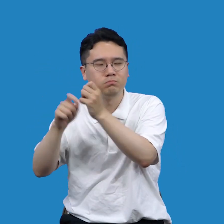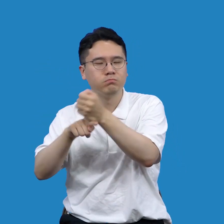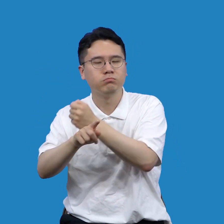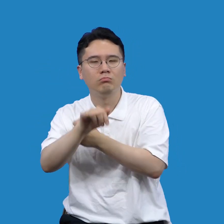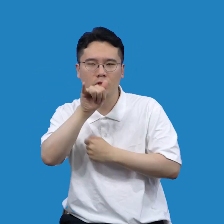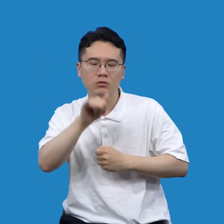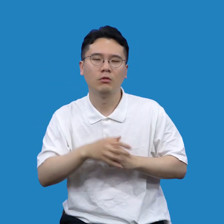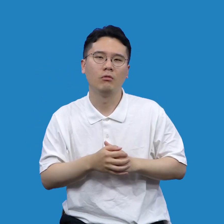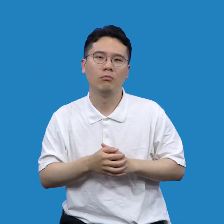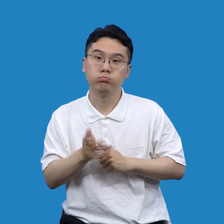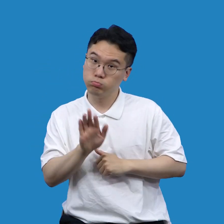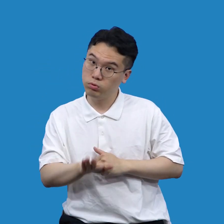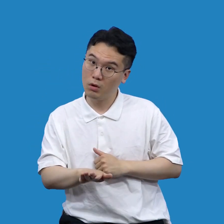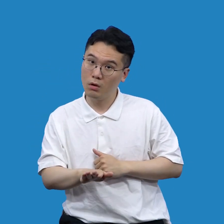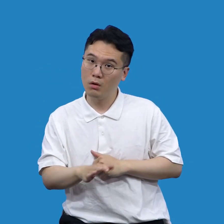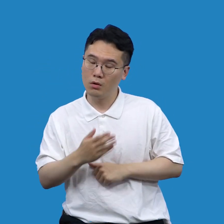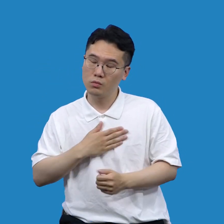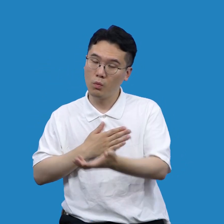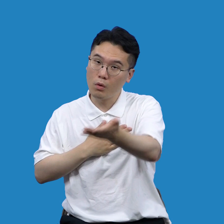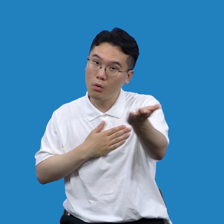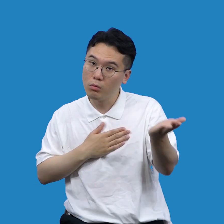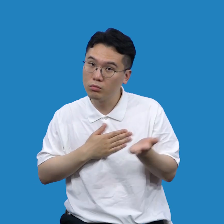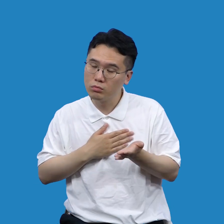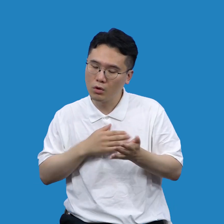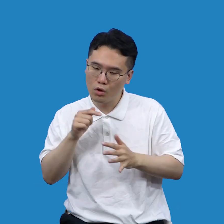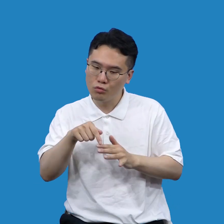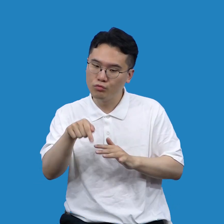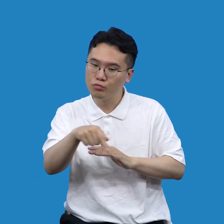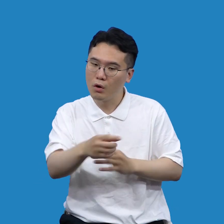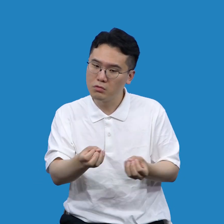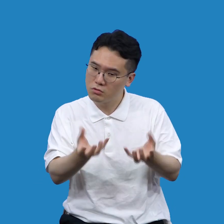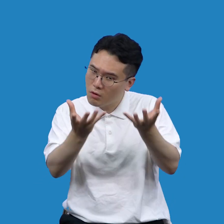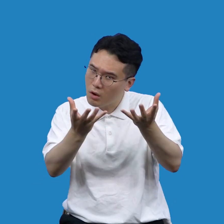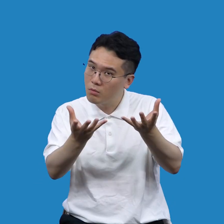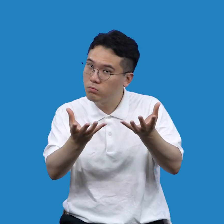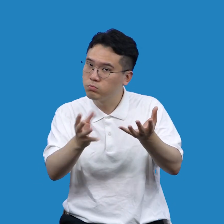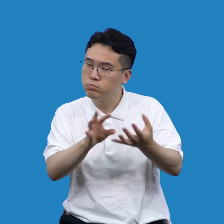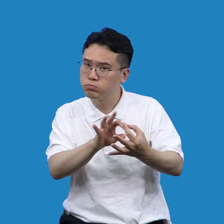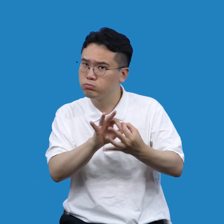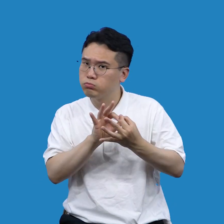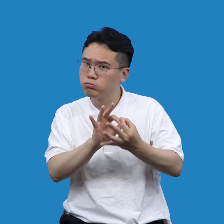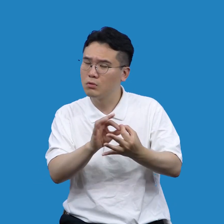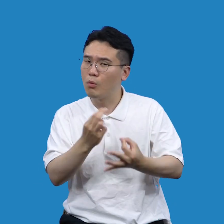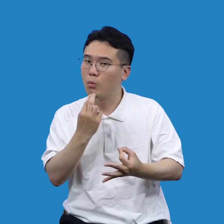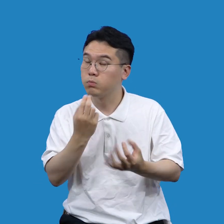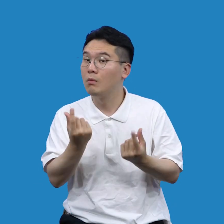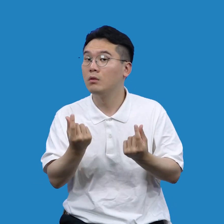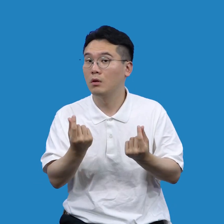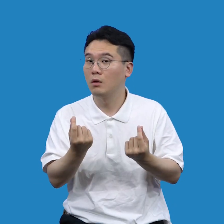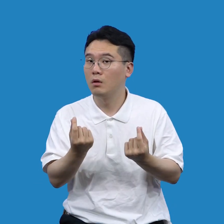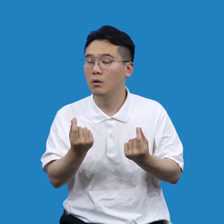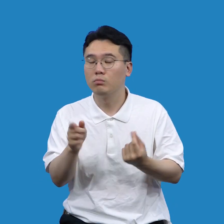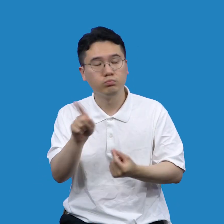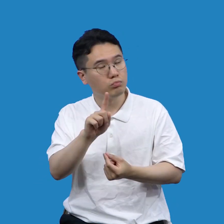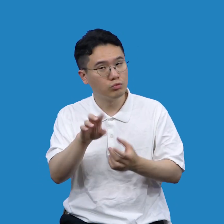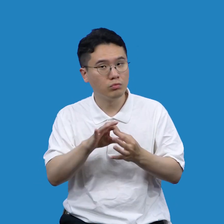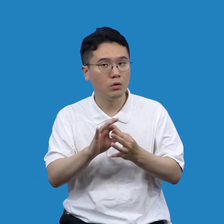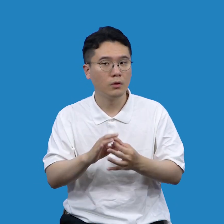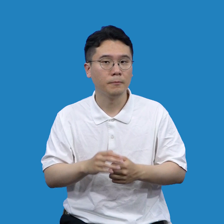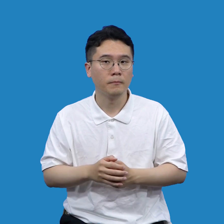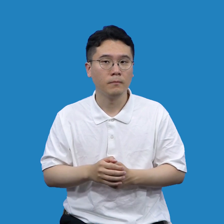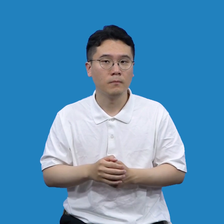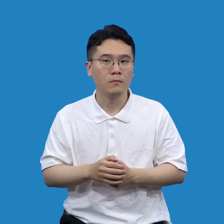여러분과 제가 유월절과 무슨 상관이 있단 말입니까? 오늘을 사는 신약 시대를 살아가는 그리스도인들에게